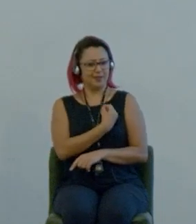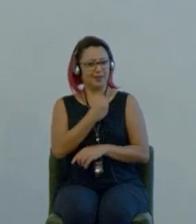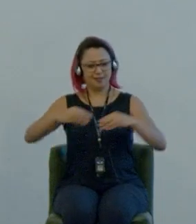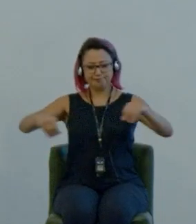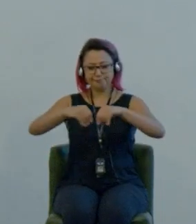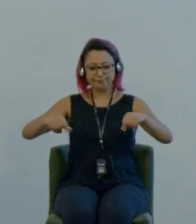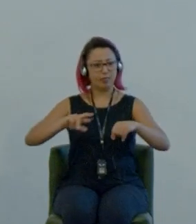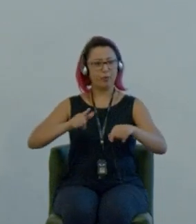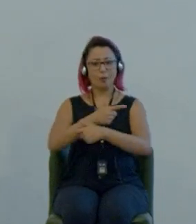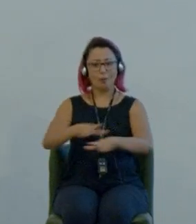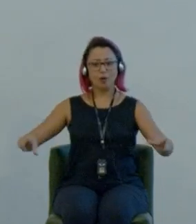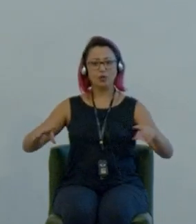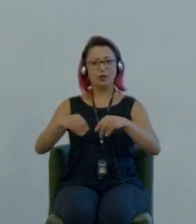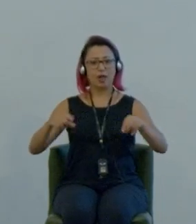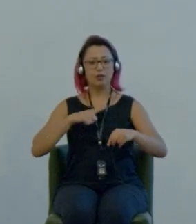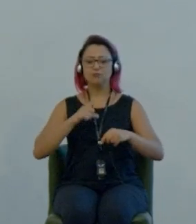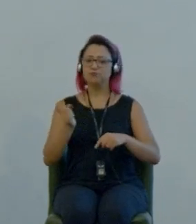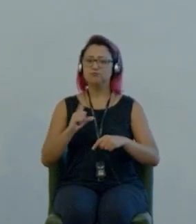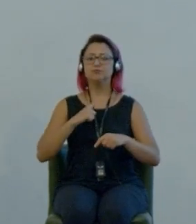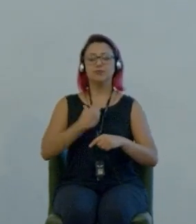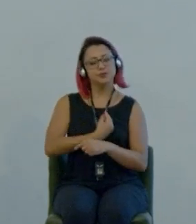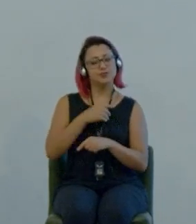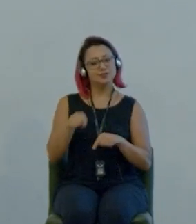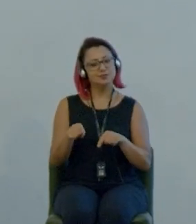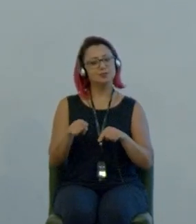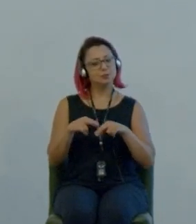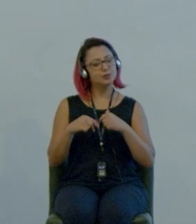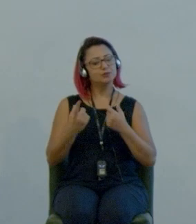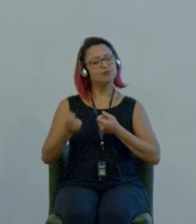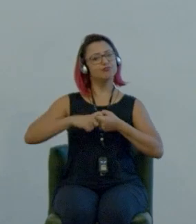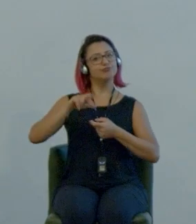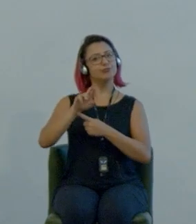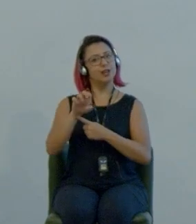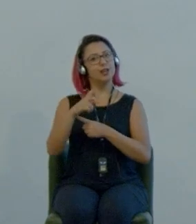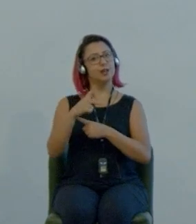toponymiques, mais elles ne donnent pas à voir les êtres.